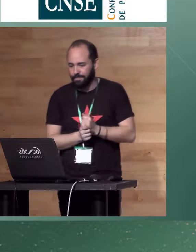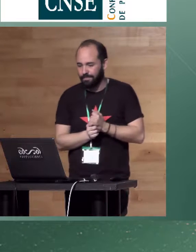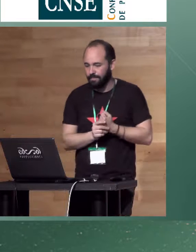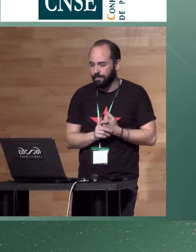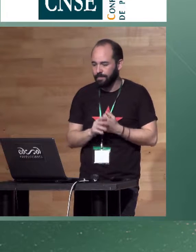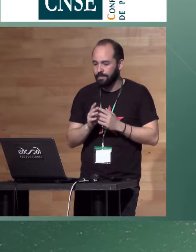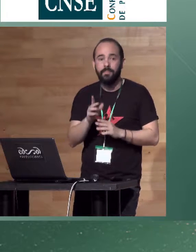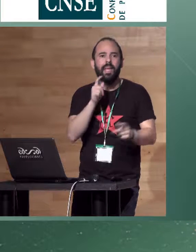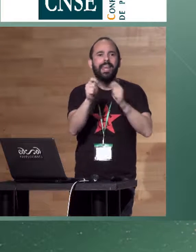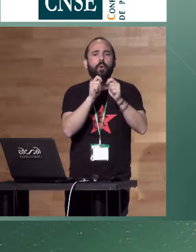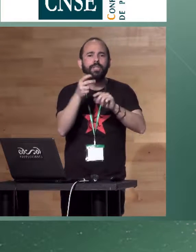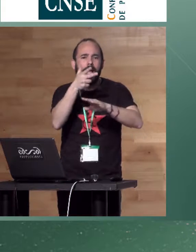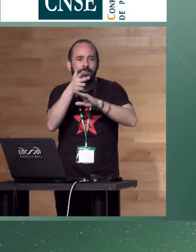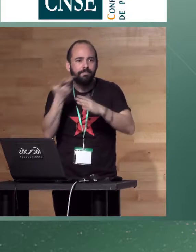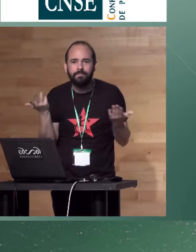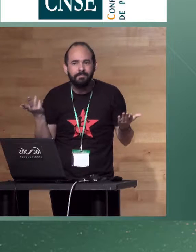ficción.